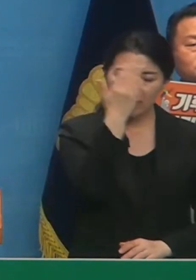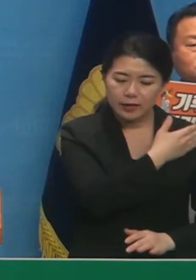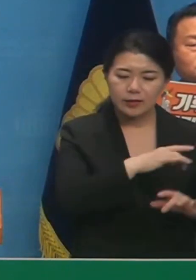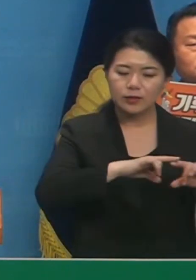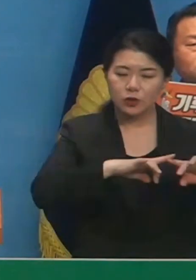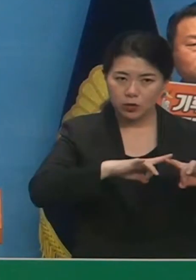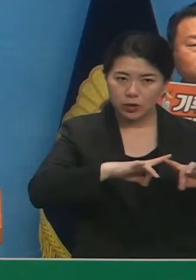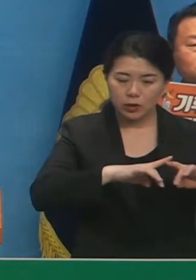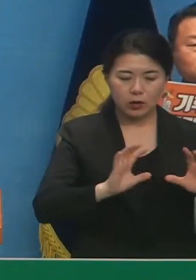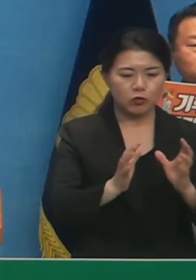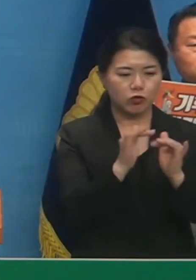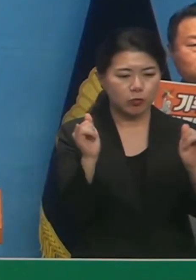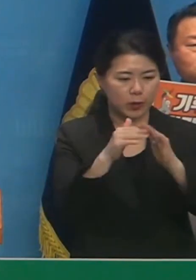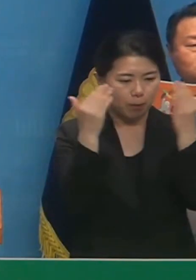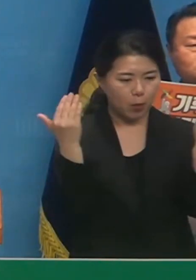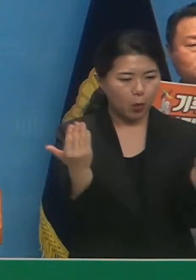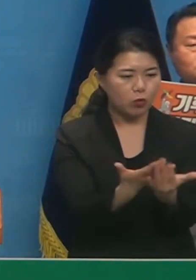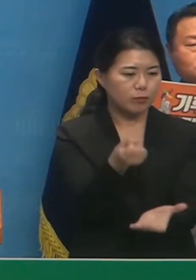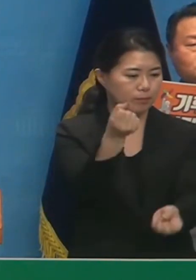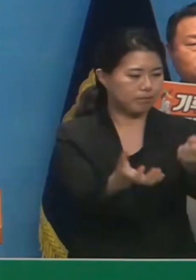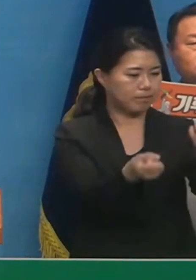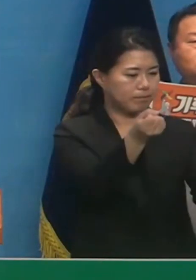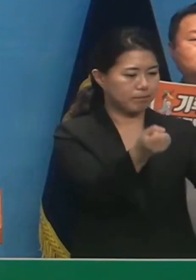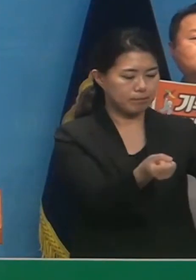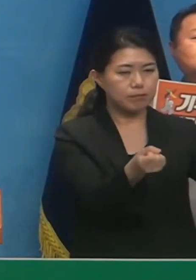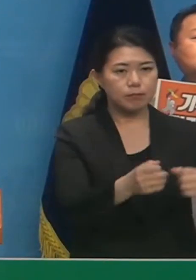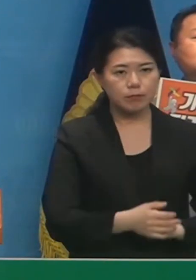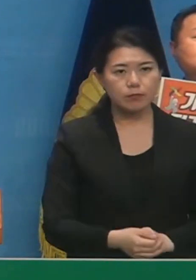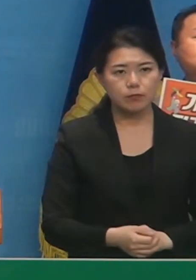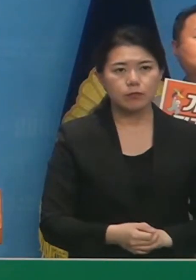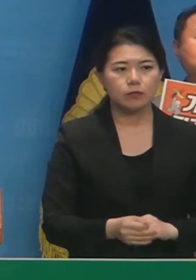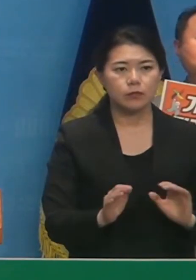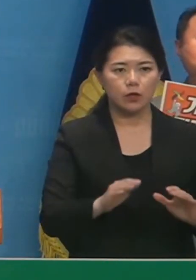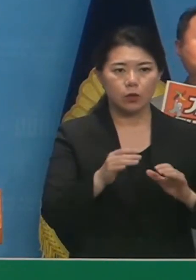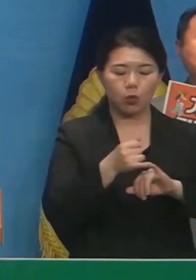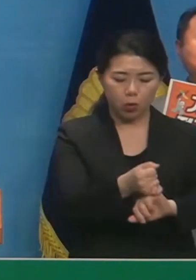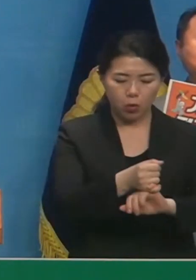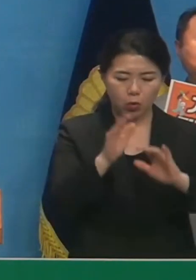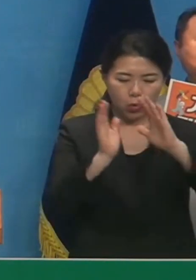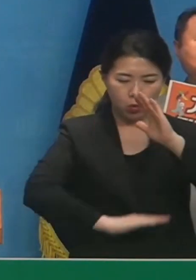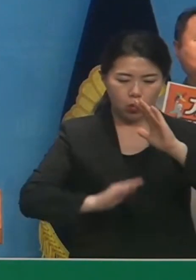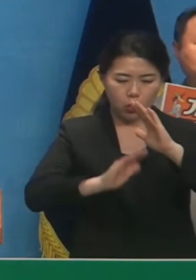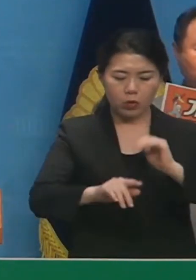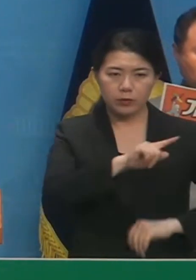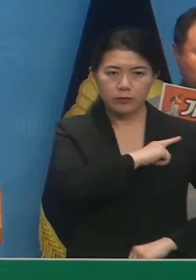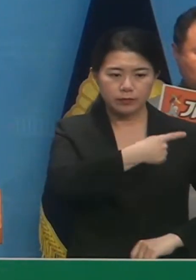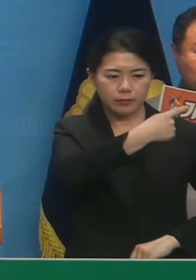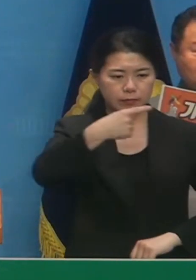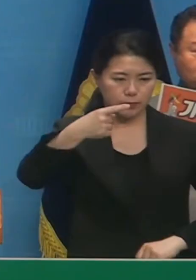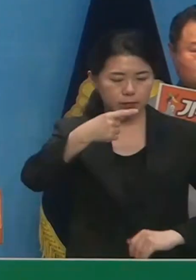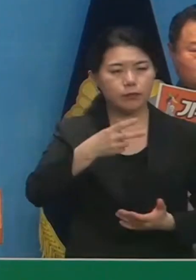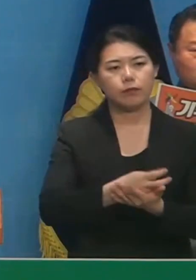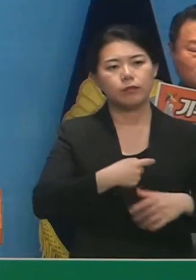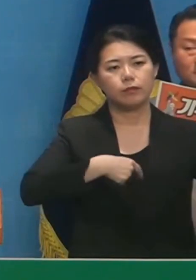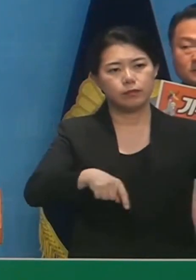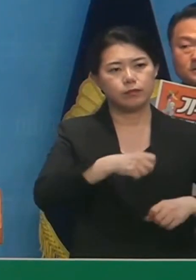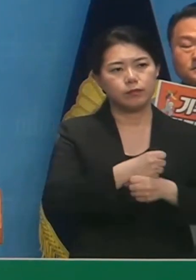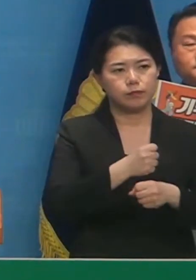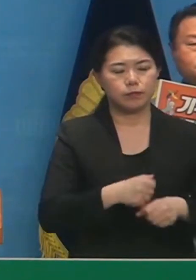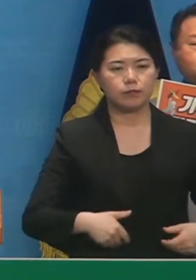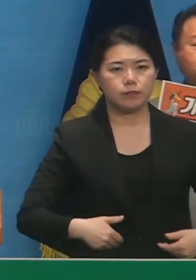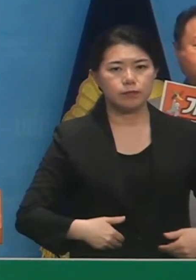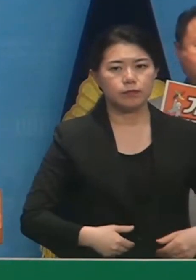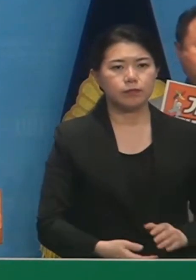전기를 국민의 모든 소유로 만들고 반드시 공공성이 최우선되는 정책을 만들어야